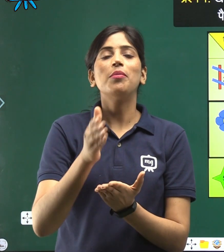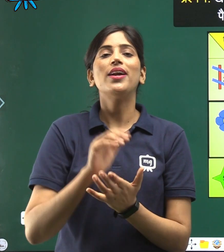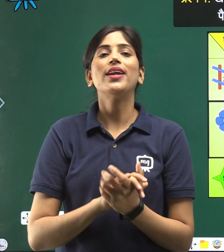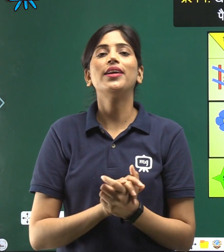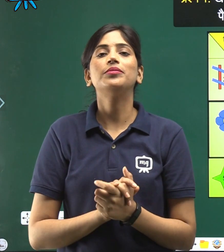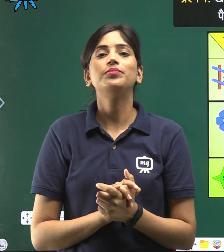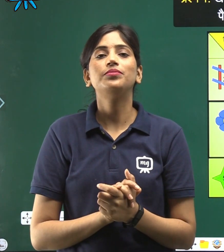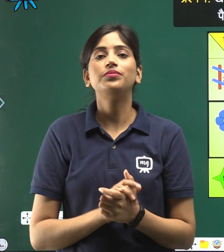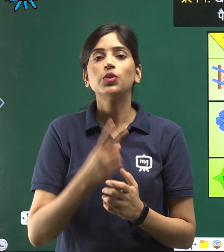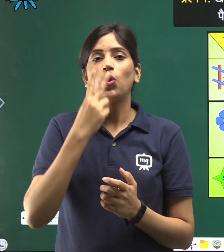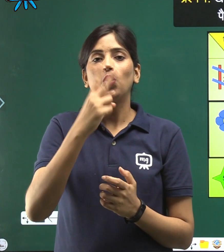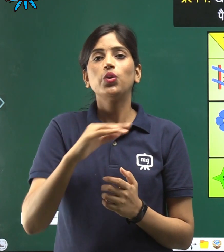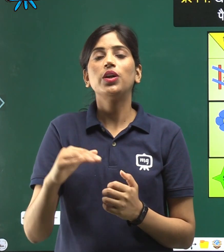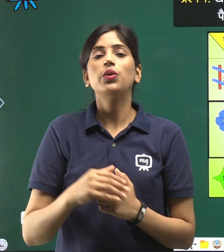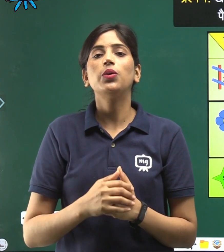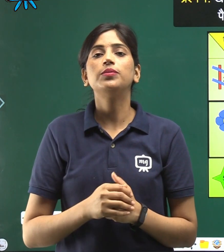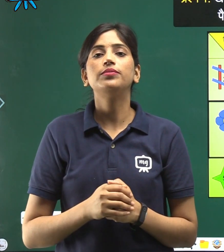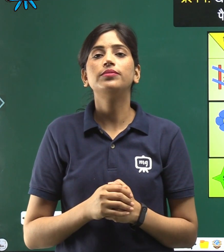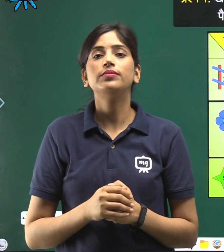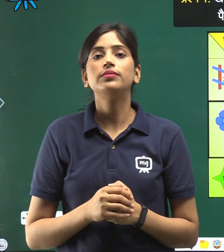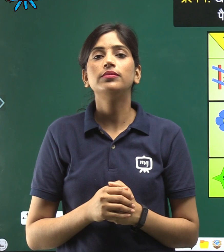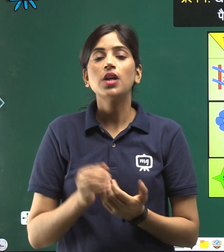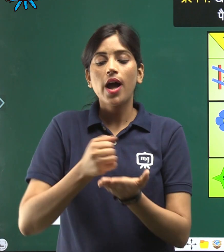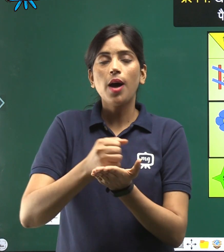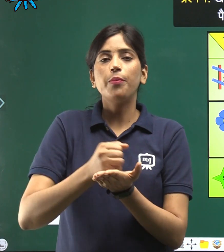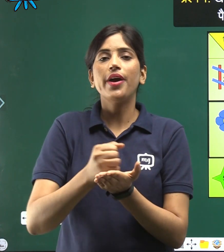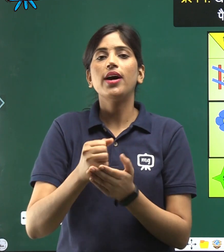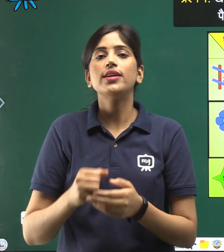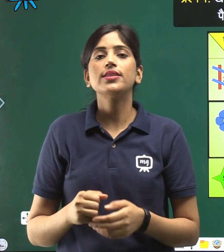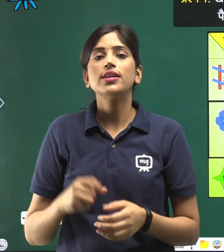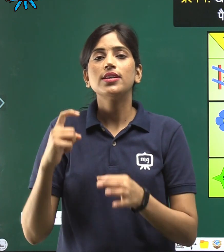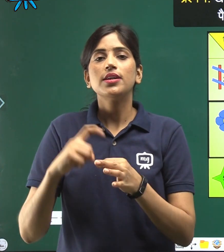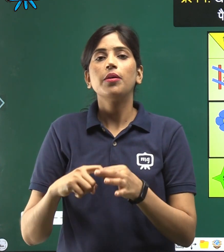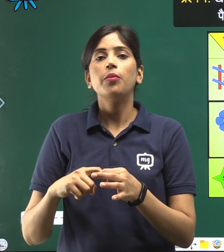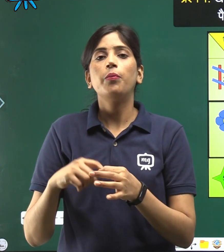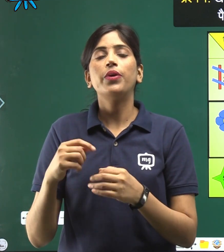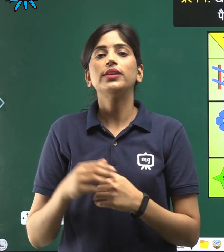बढ़ें। देखो बच्चों, अभ्यास